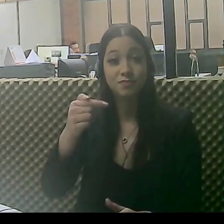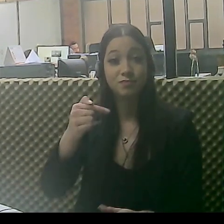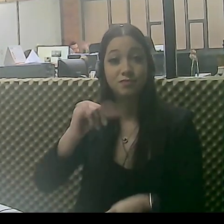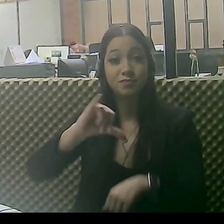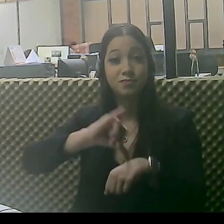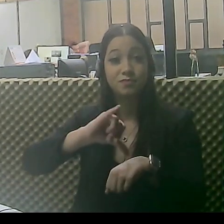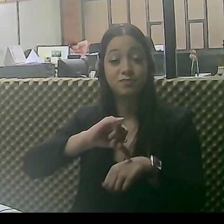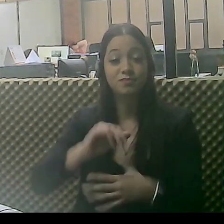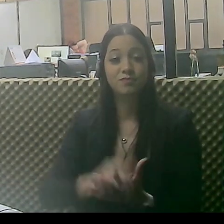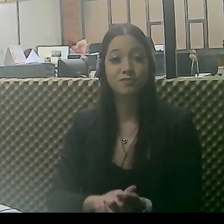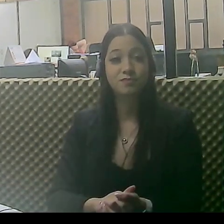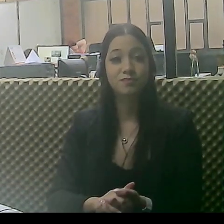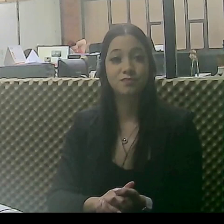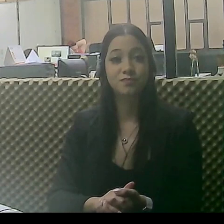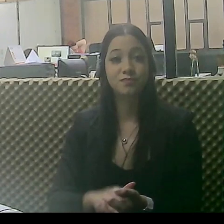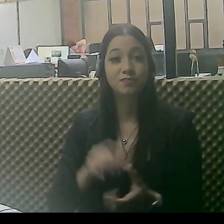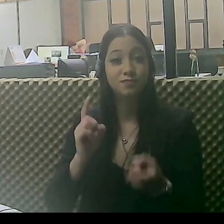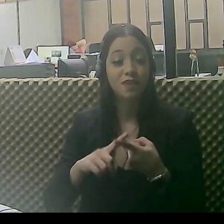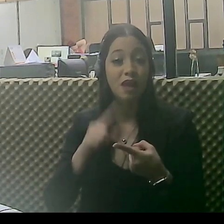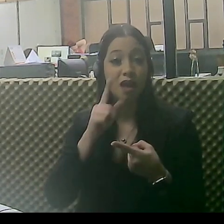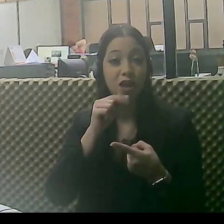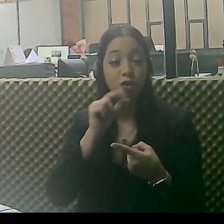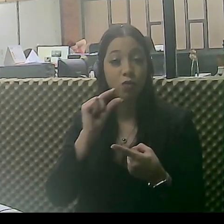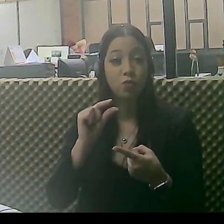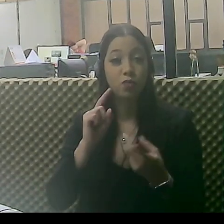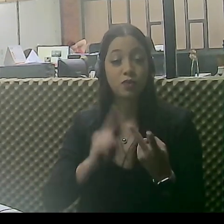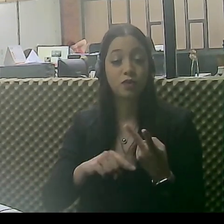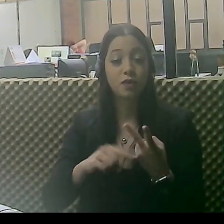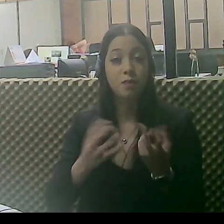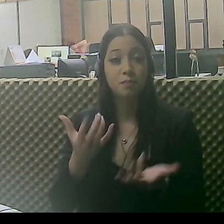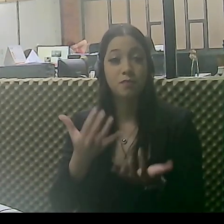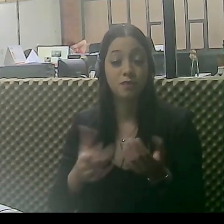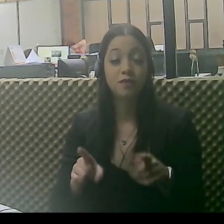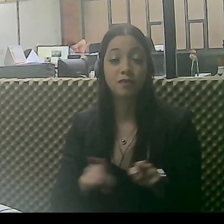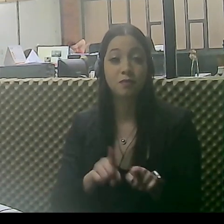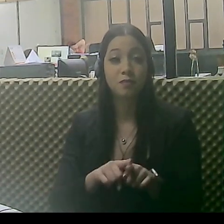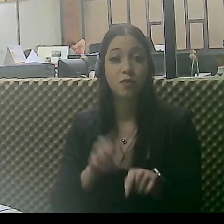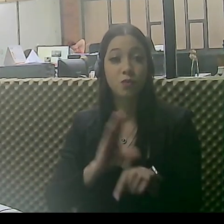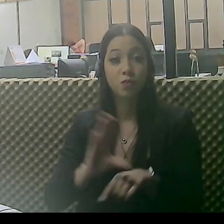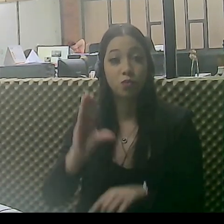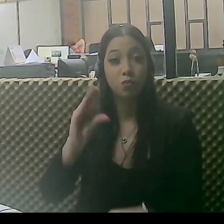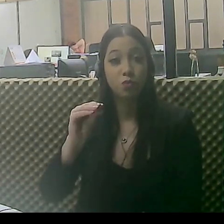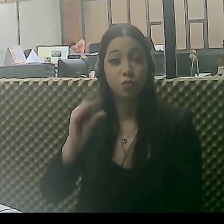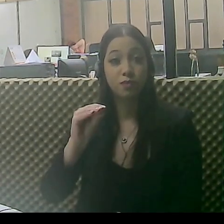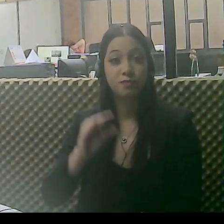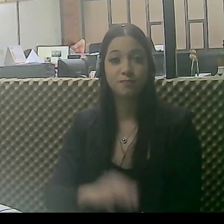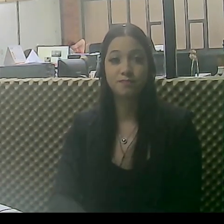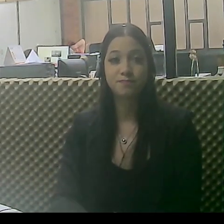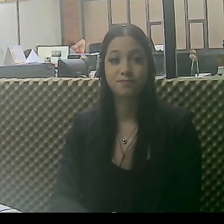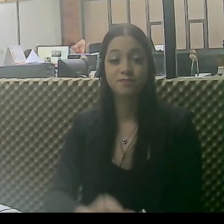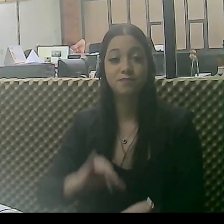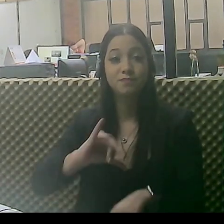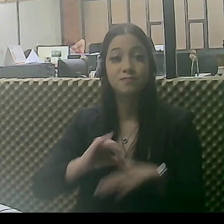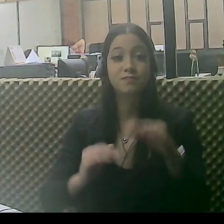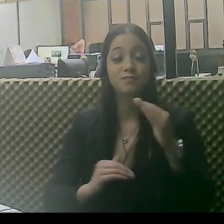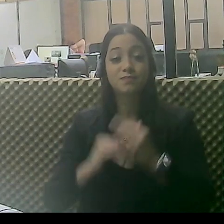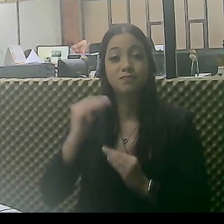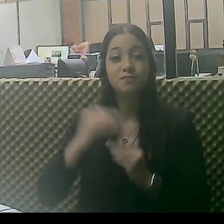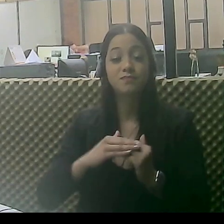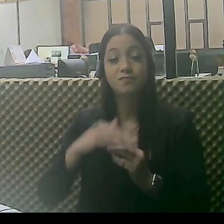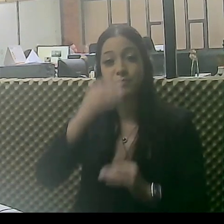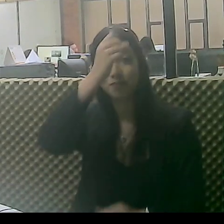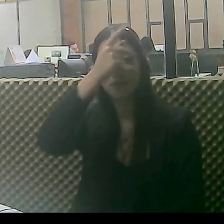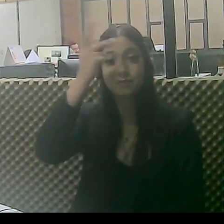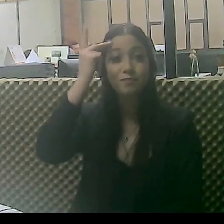7 centros. Já nas unidades dos bairros Lagoinha e Planalto, também há cursos noturnos. Os centros profissionalizantes da Prefeitura